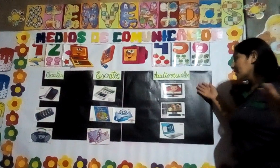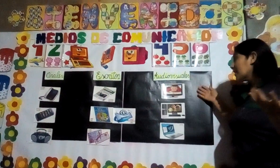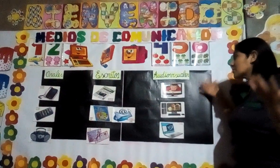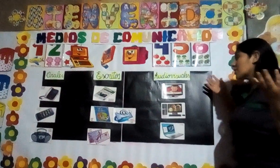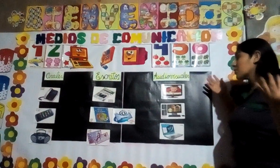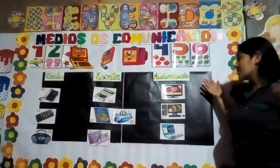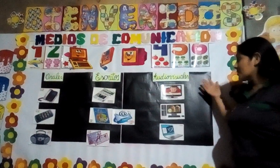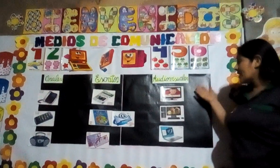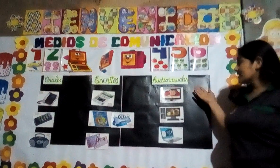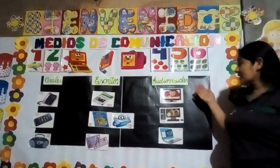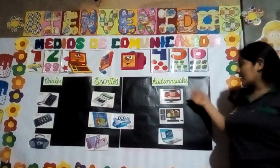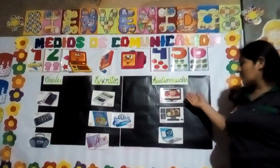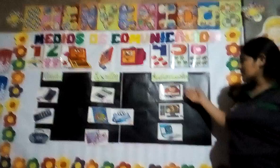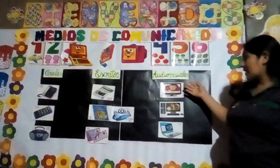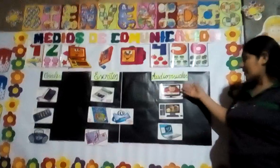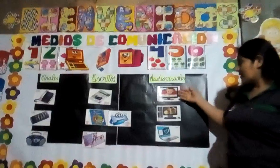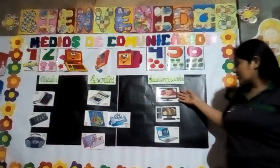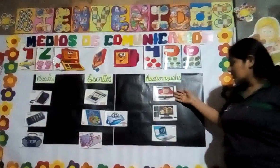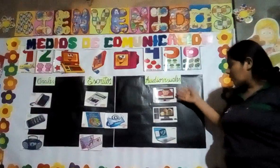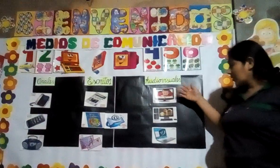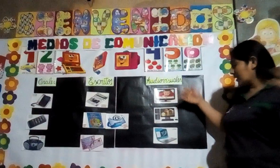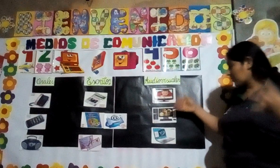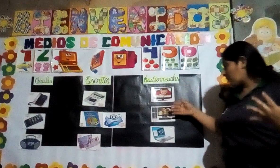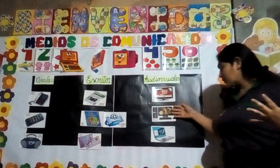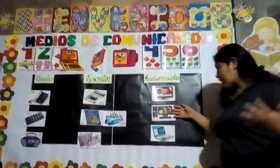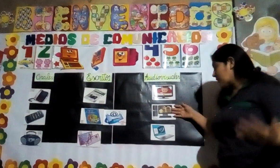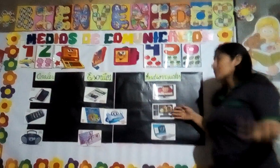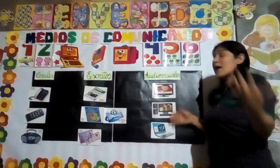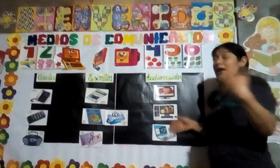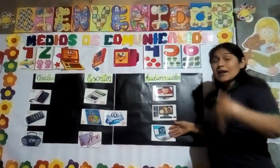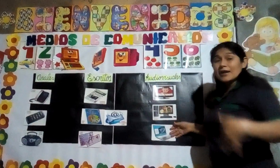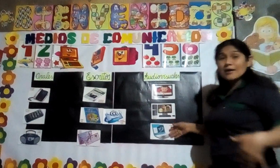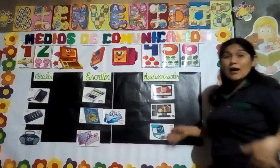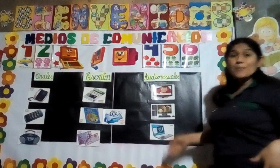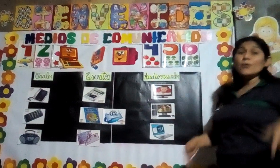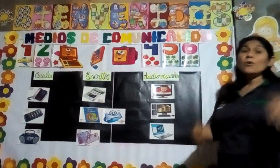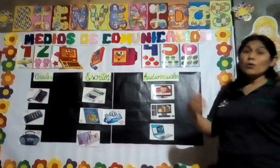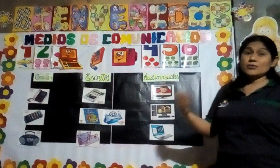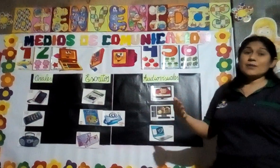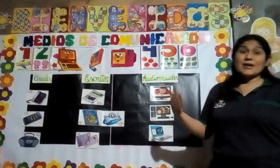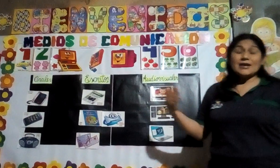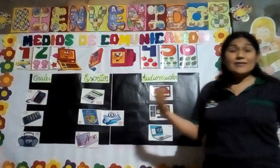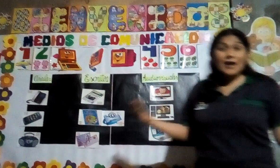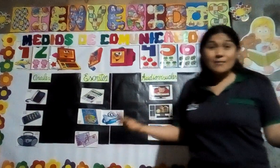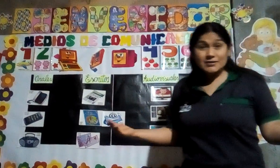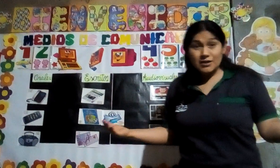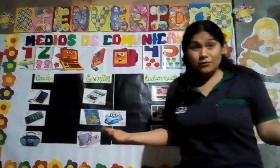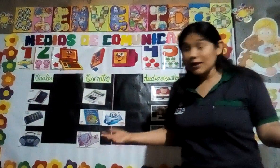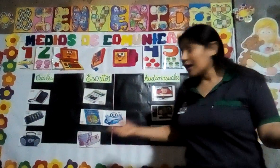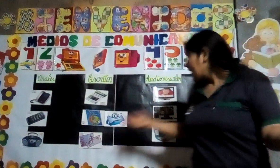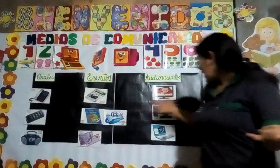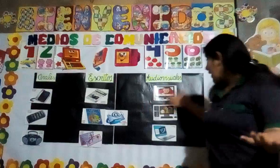Y en los audiovisuales tenemos la televisión, la computadora, la laptop o también la tablet, ¿cierto? Que